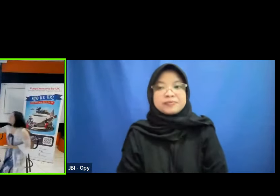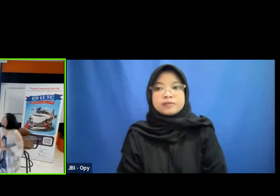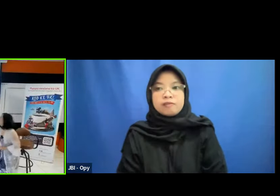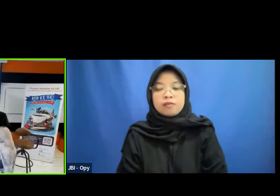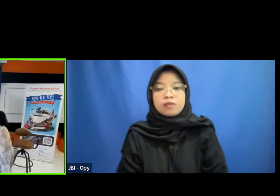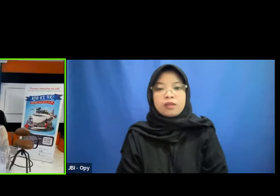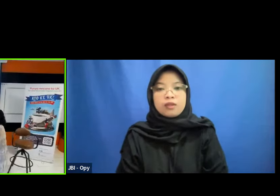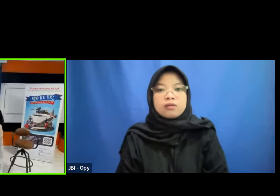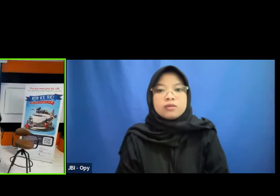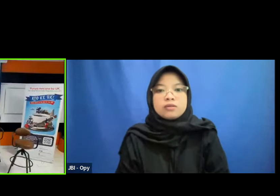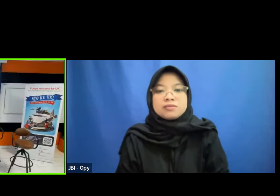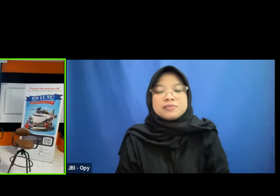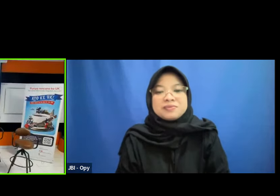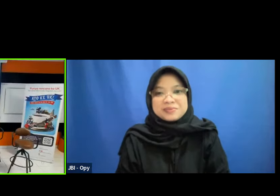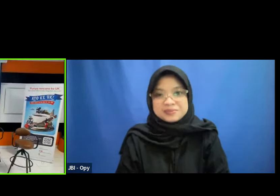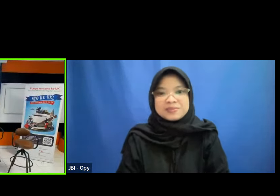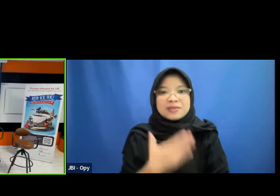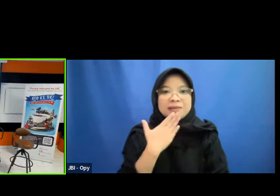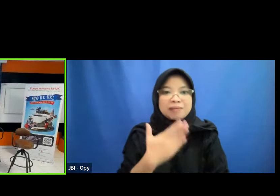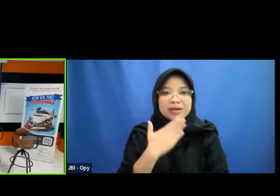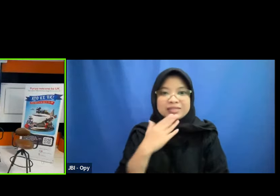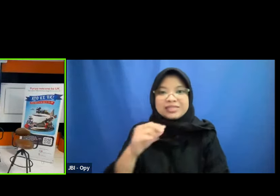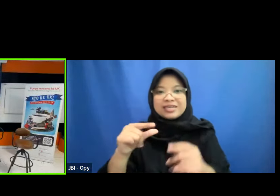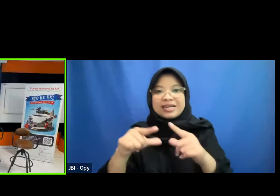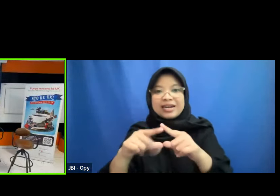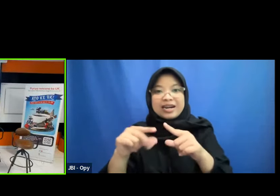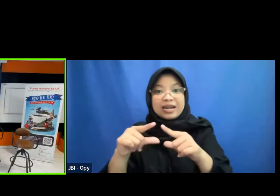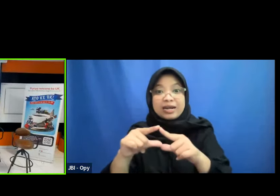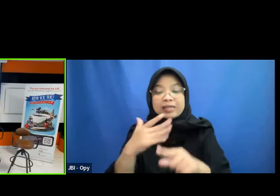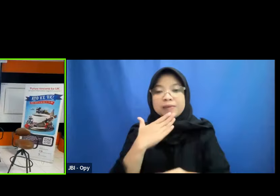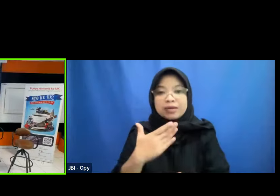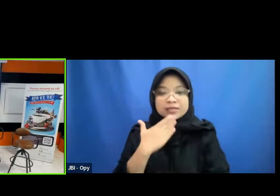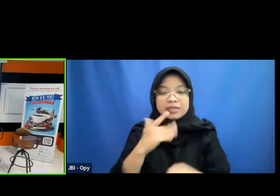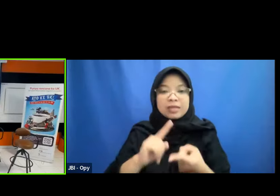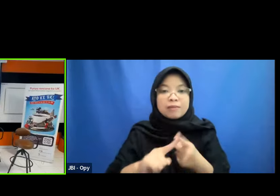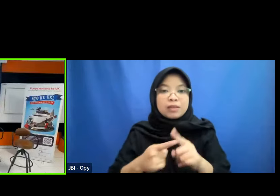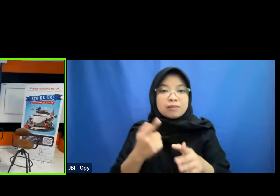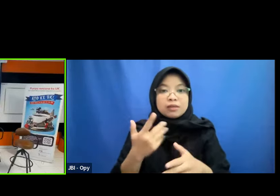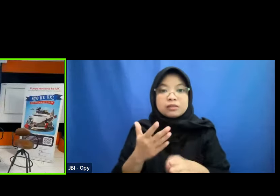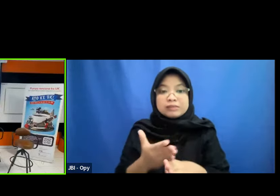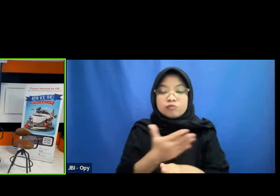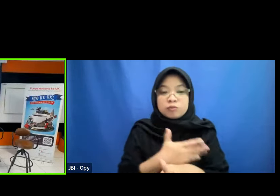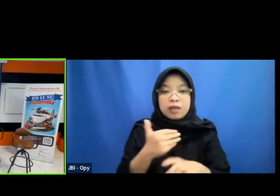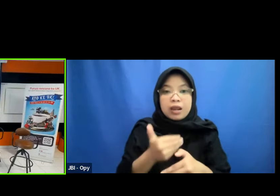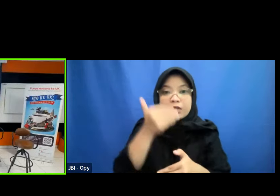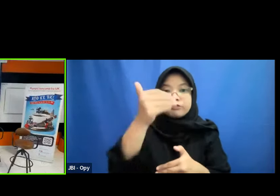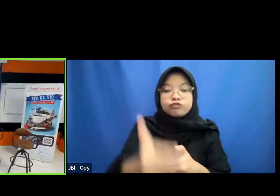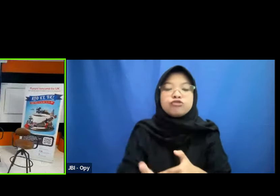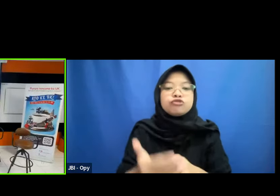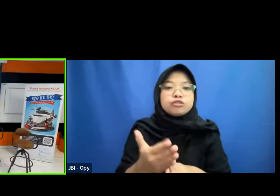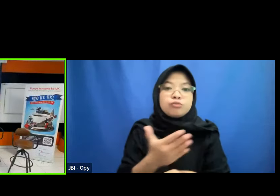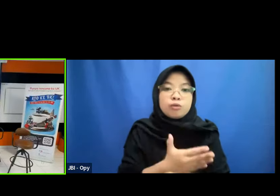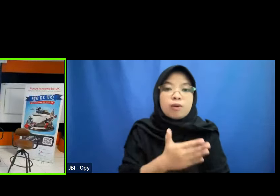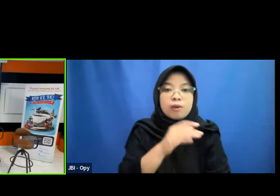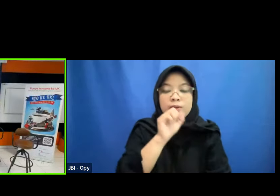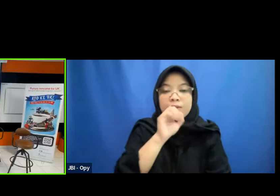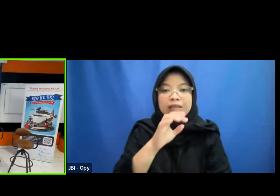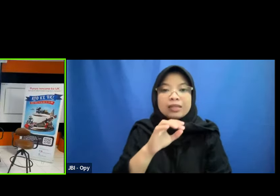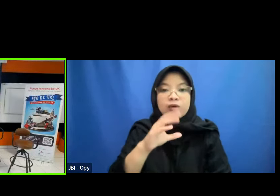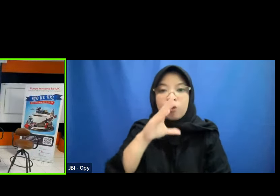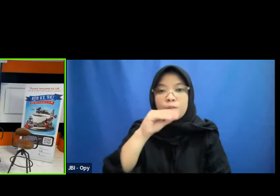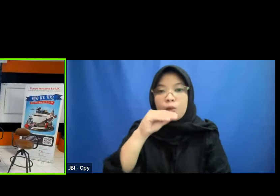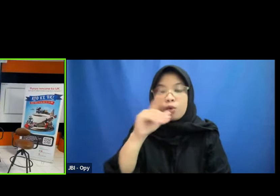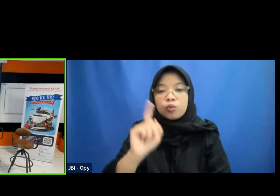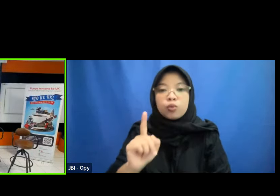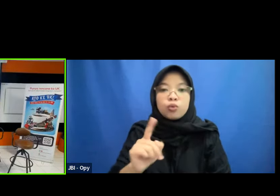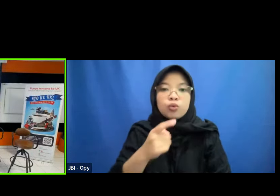kasih makasih MB eh teman-teman sebelum kita lanjut ke speaker berikutnya Aku mau coba tes e ngomong